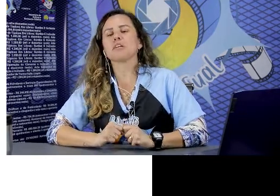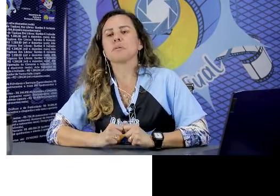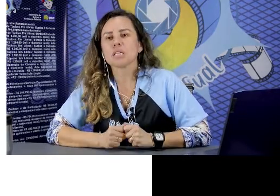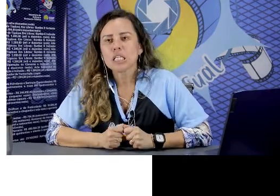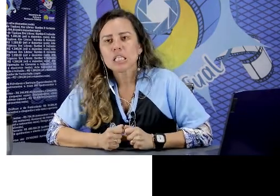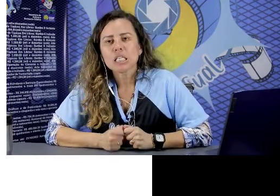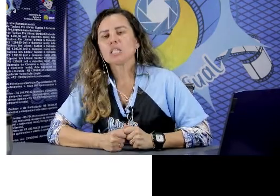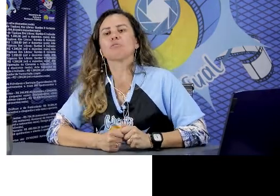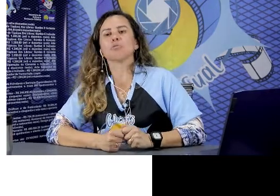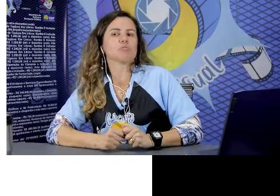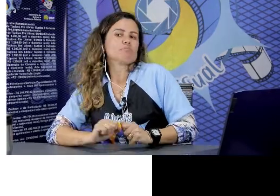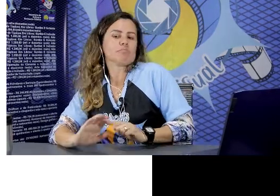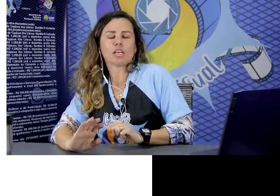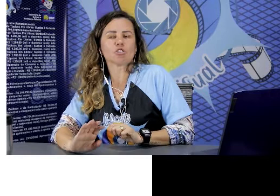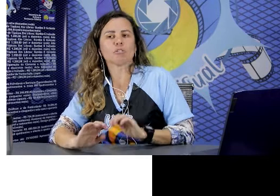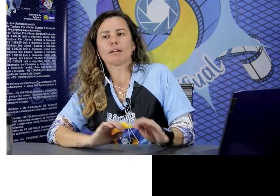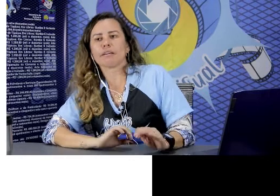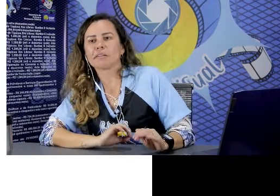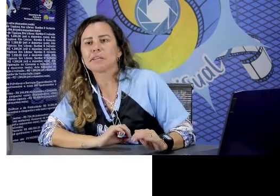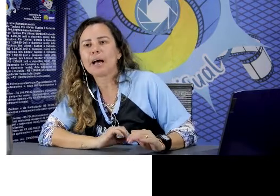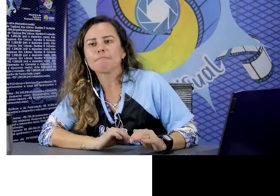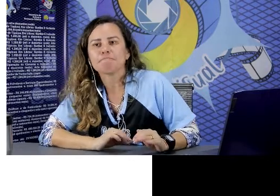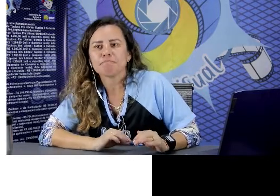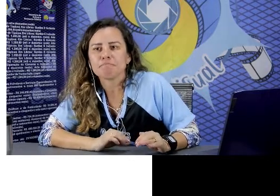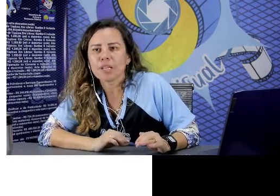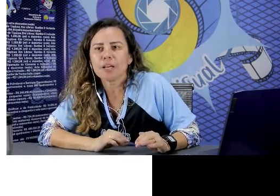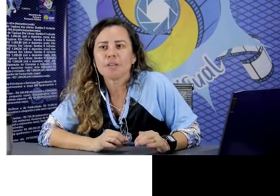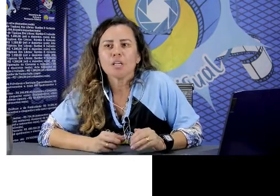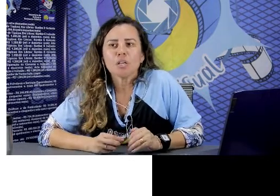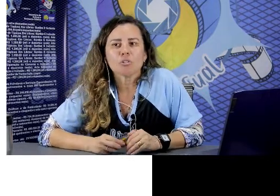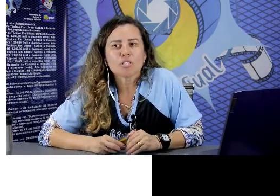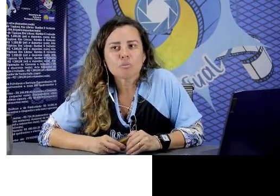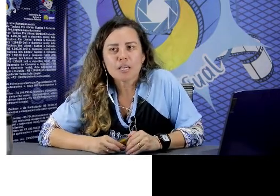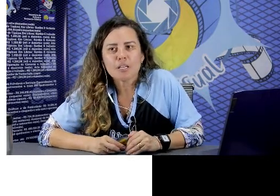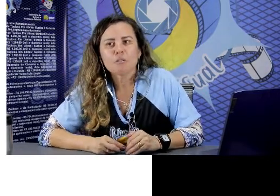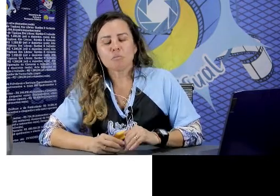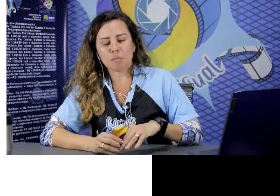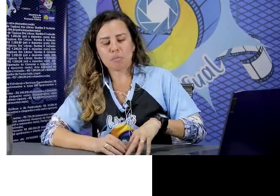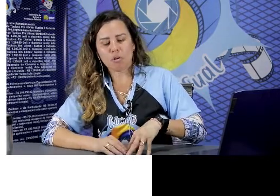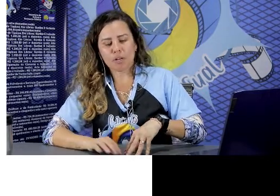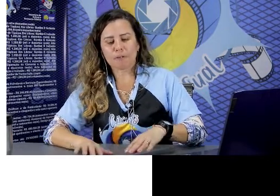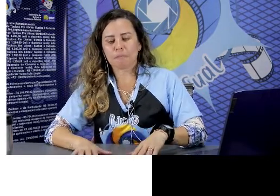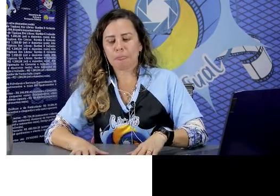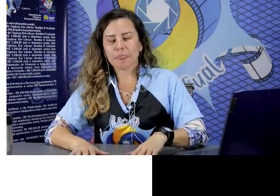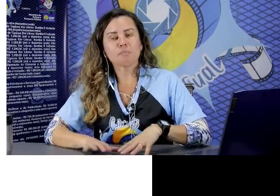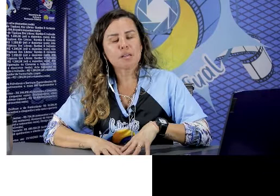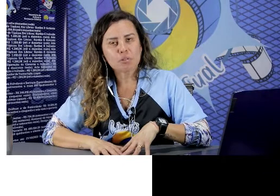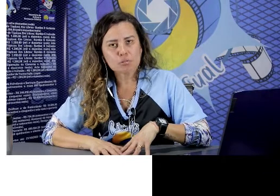firme e não vou nem chorar e nem gritar, né? Nós temos aí uma memória também